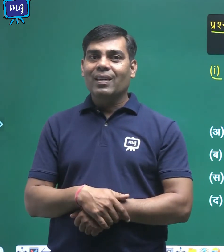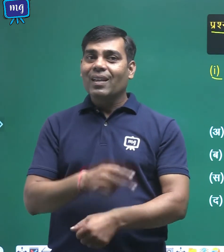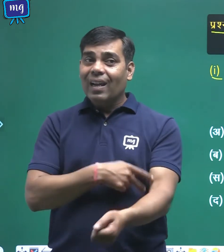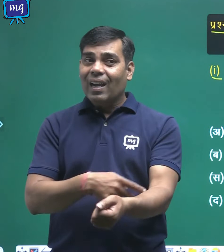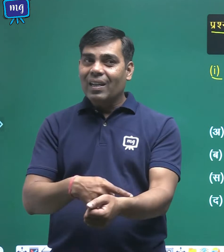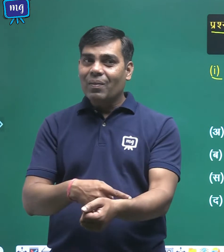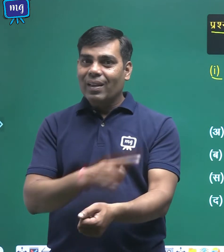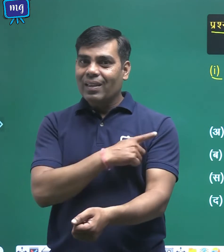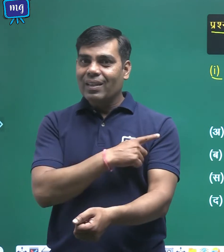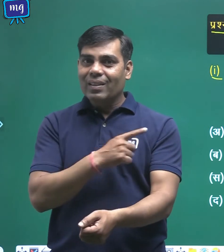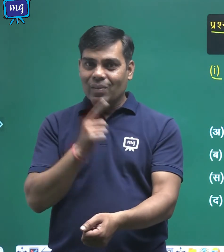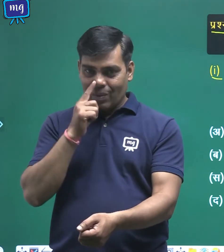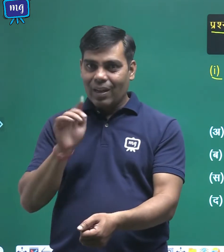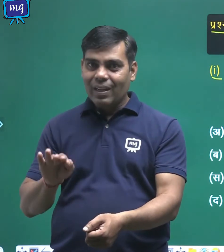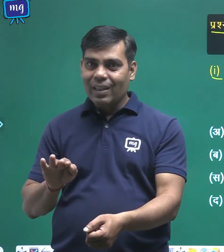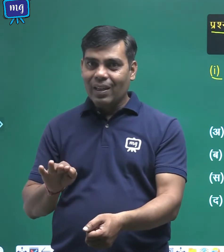द्वारा।